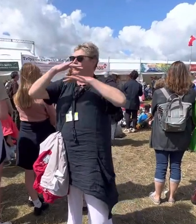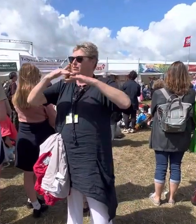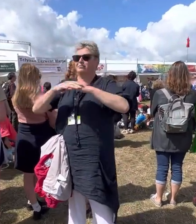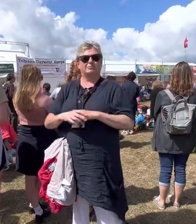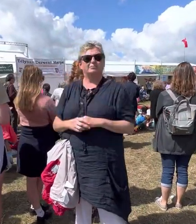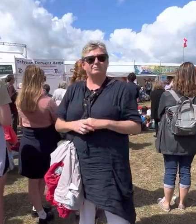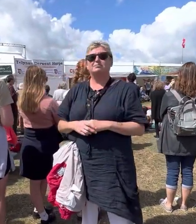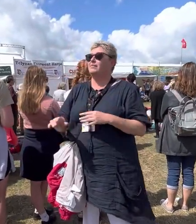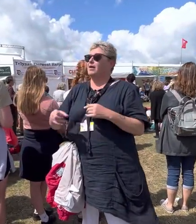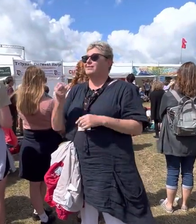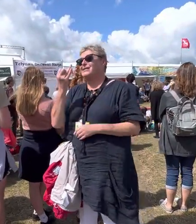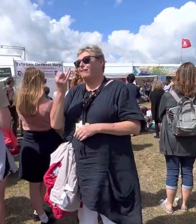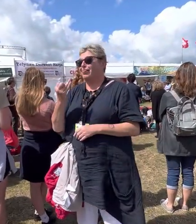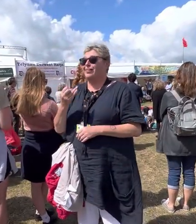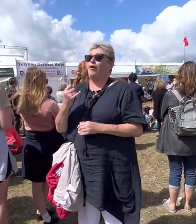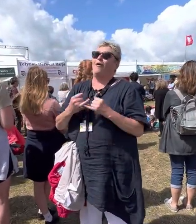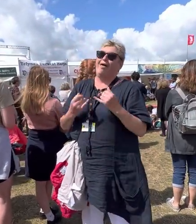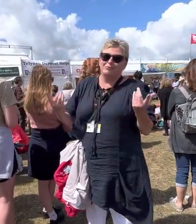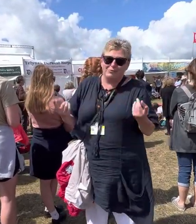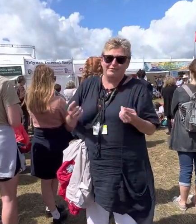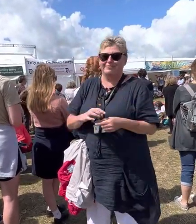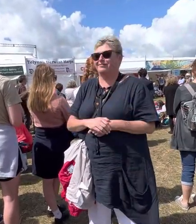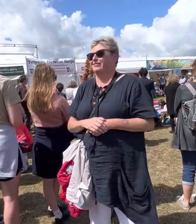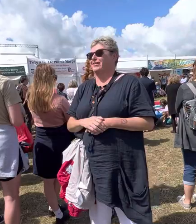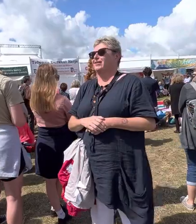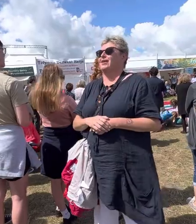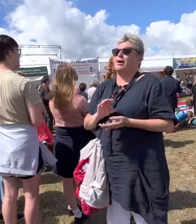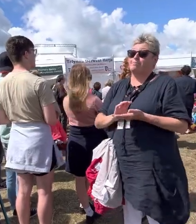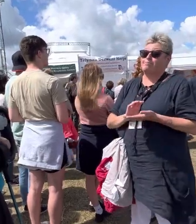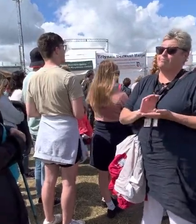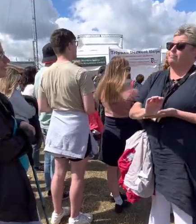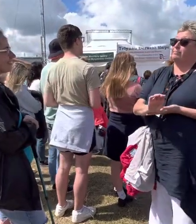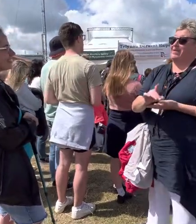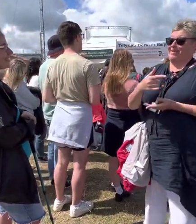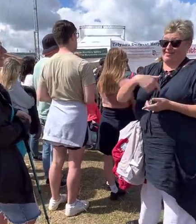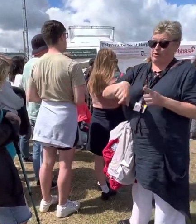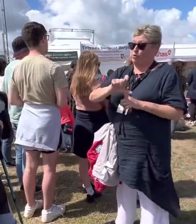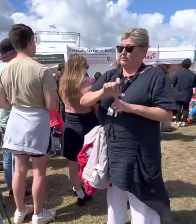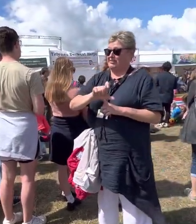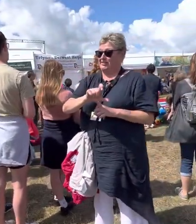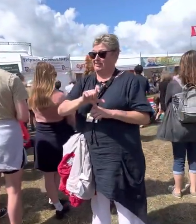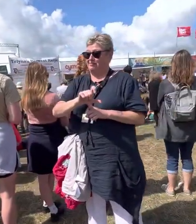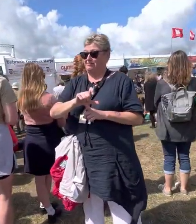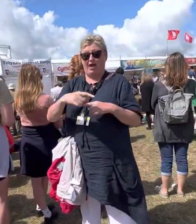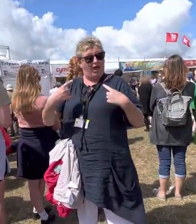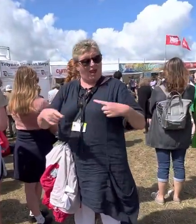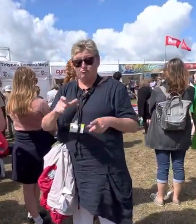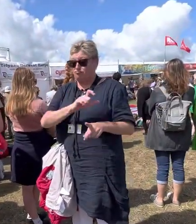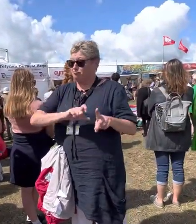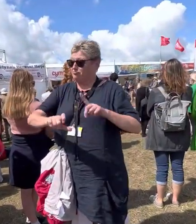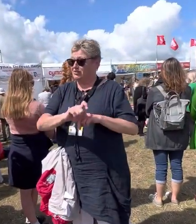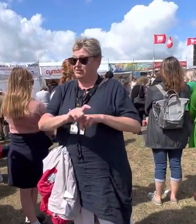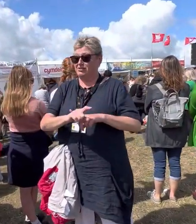A'r seithfed ar ola, buddsoddi mewn cymunedau. Galluogi cymunedau i arfer i hawliau